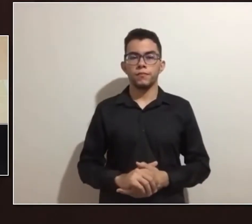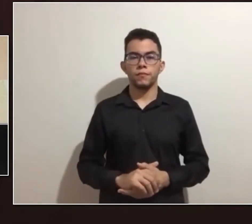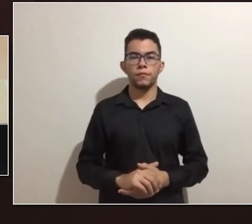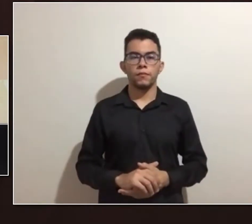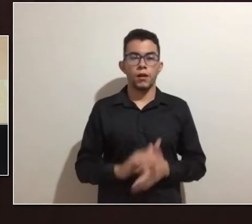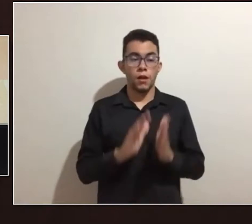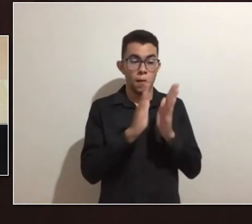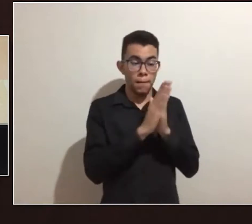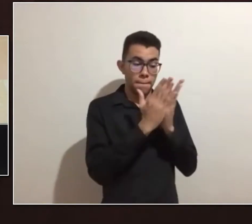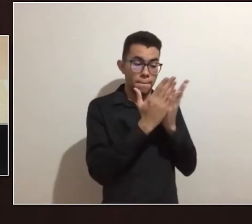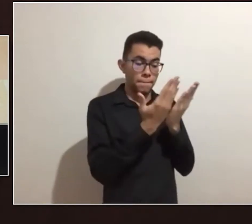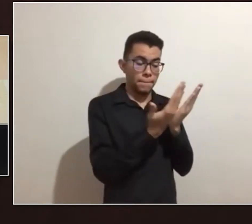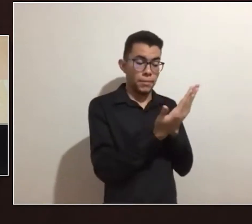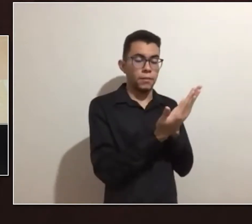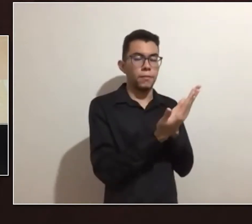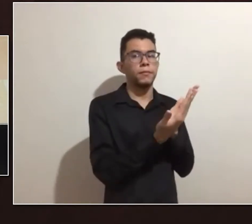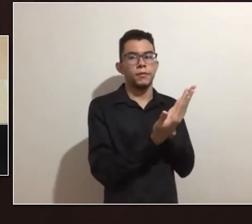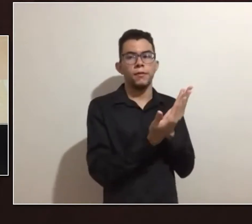Bíblia.